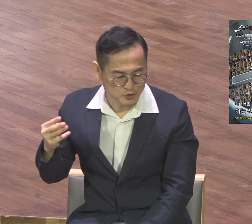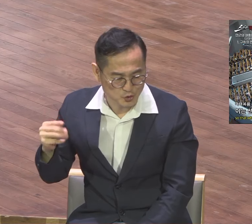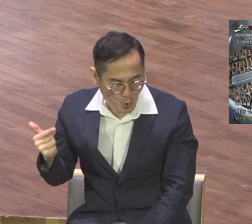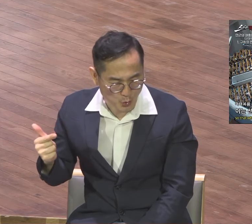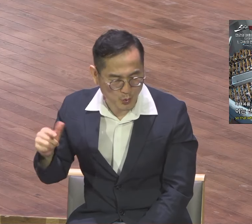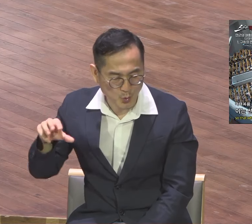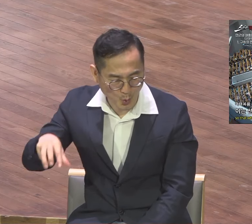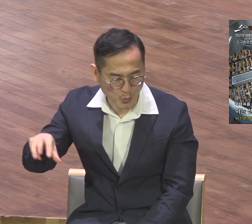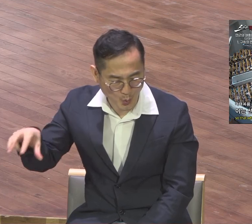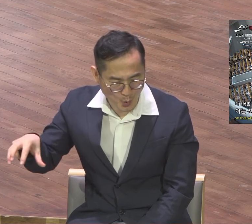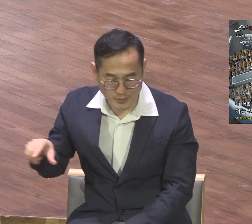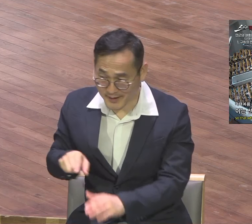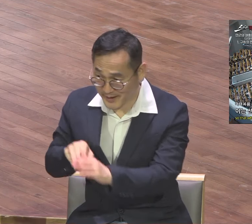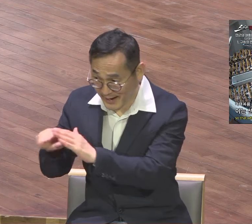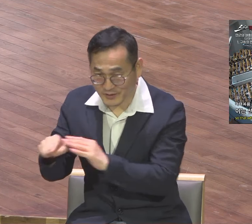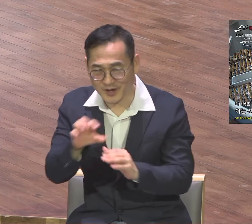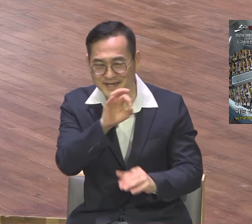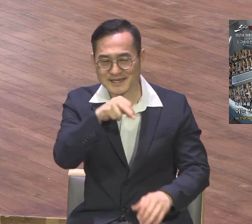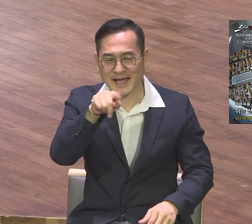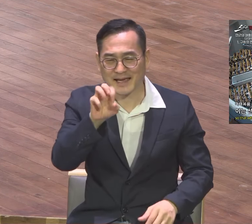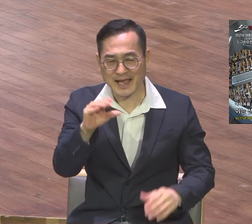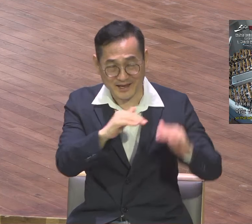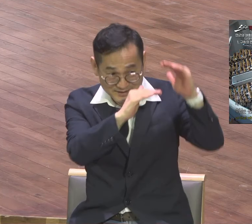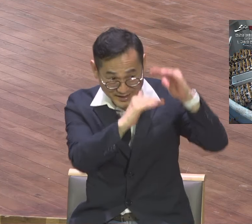통하여 하신 말씀을 이루라 하심이라.